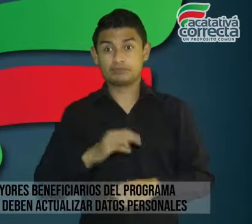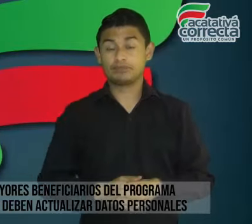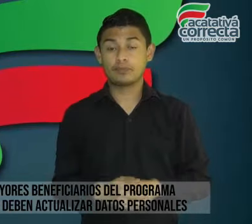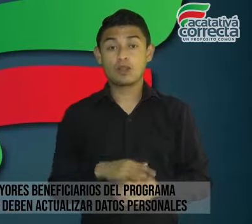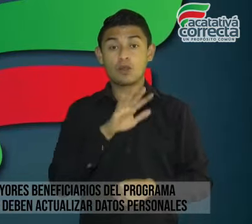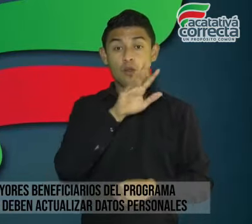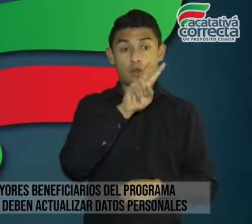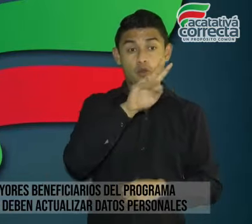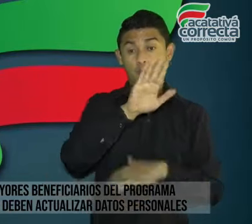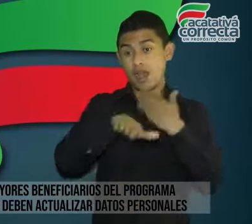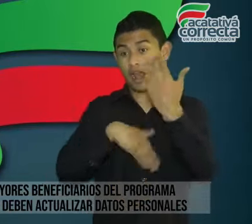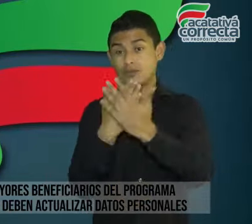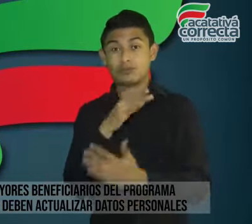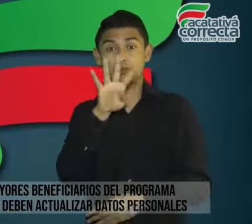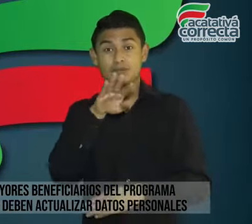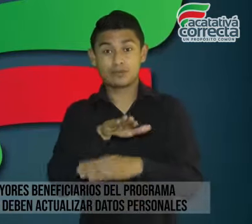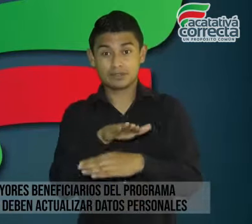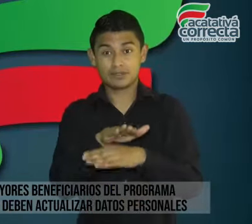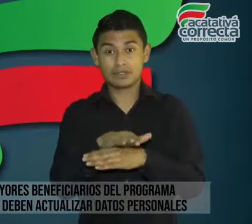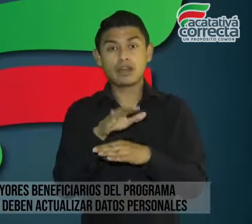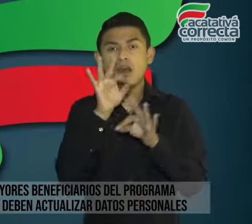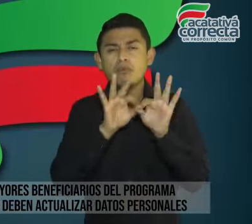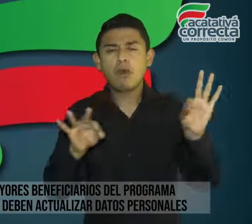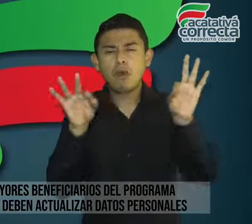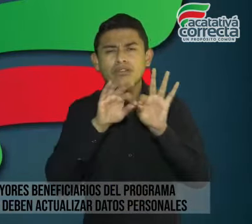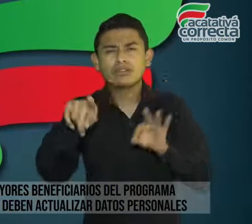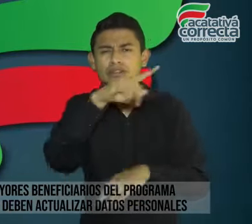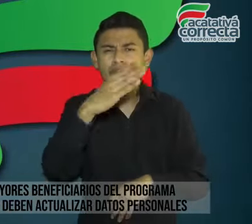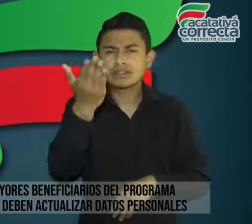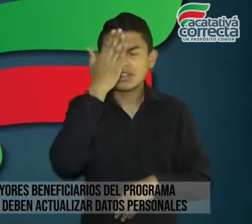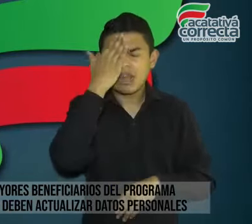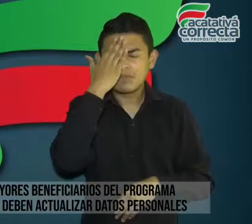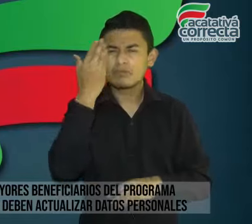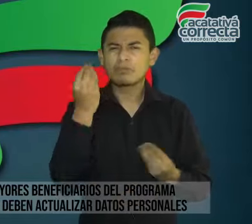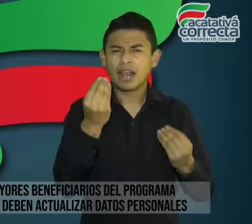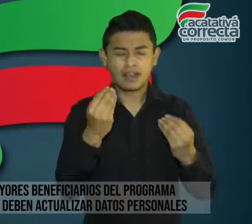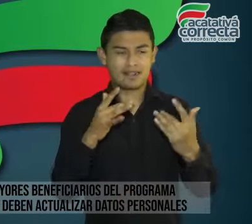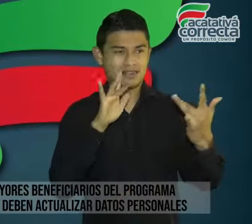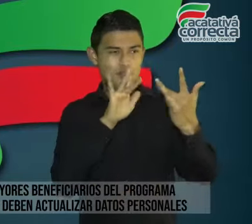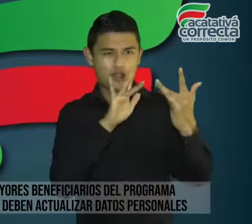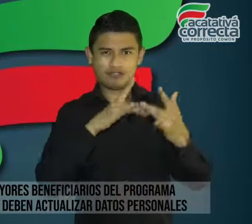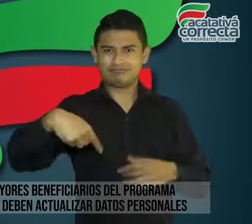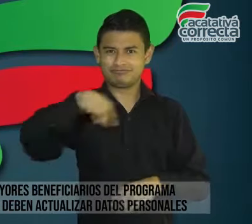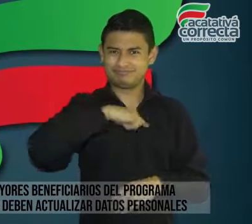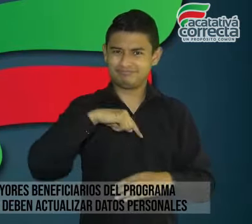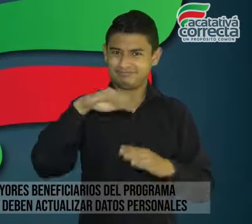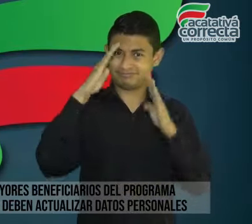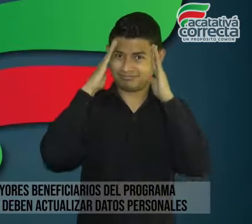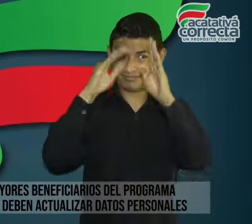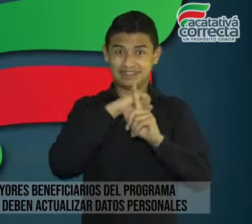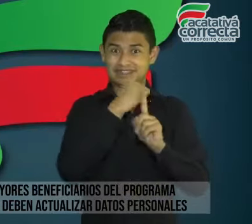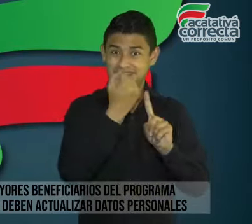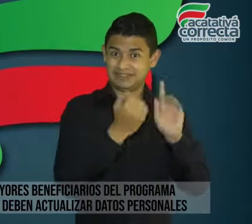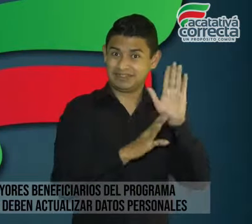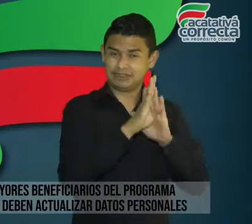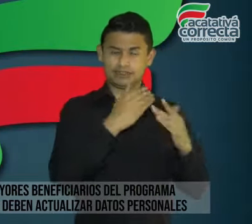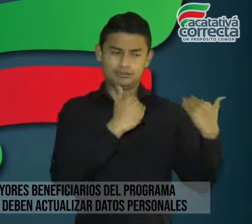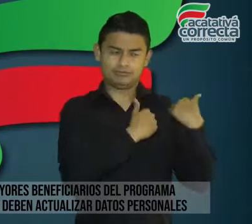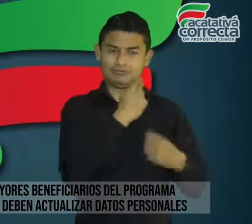y barrio. Dos números de teléfono celular, correo electrónico propio o de un familiar. La información solo se recibe